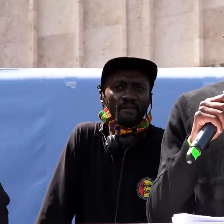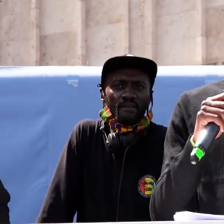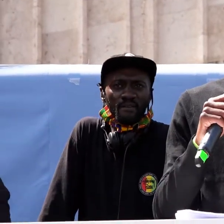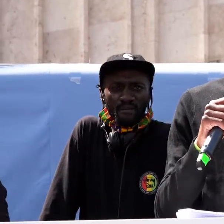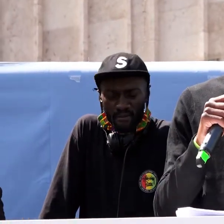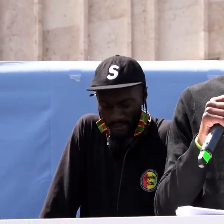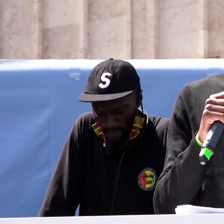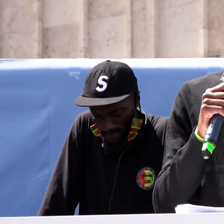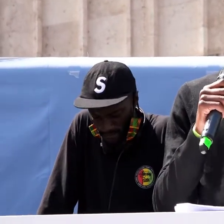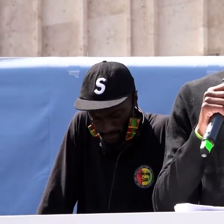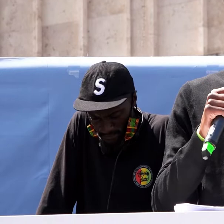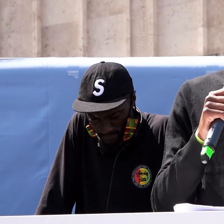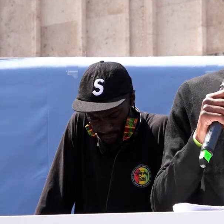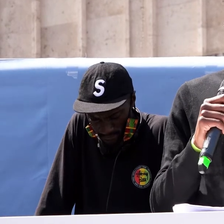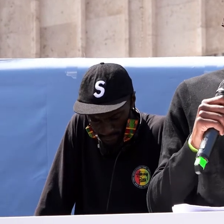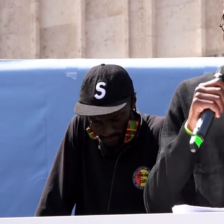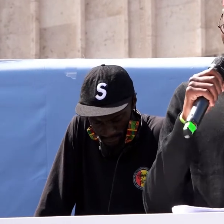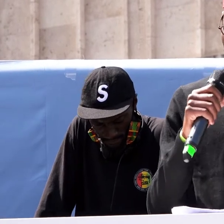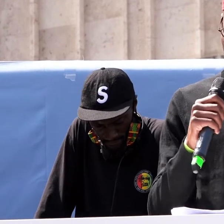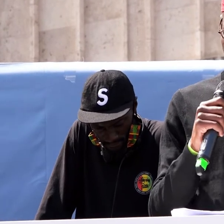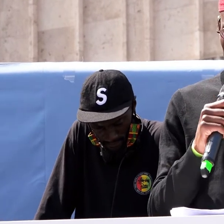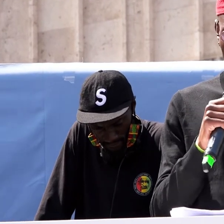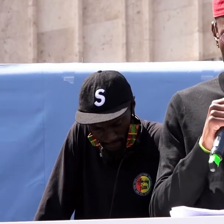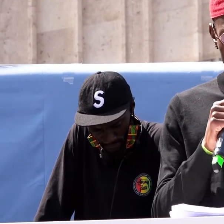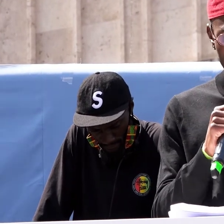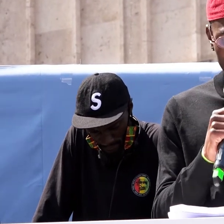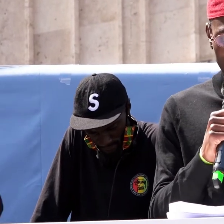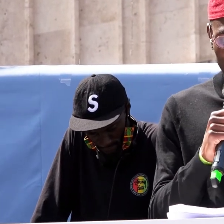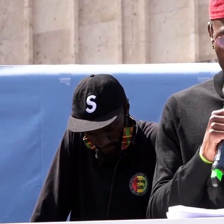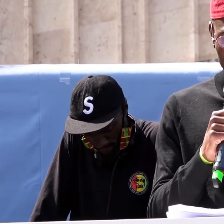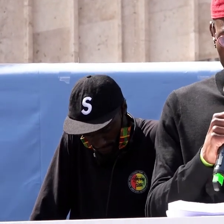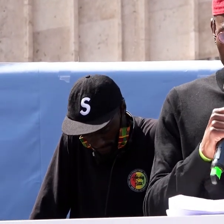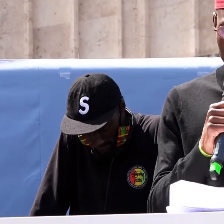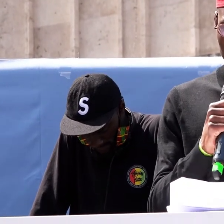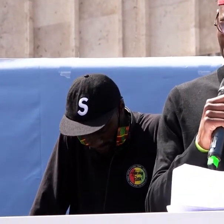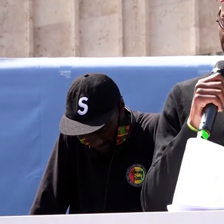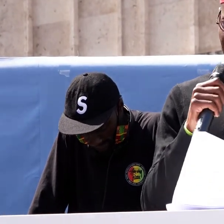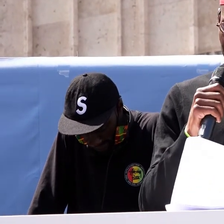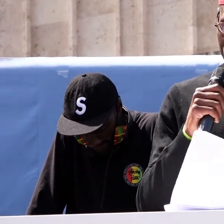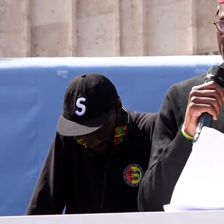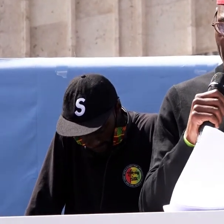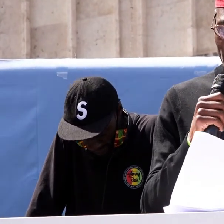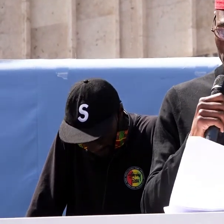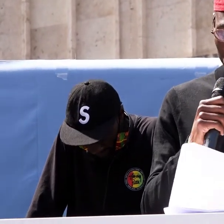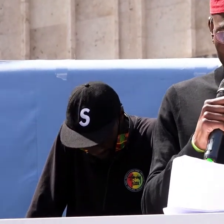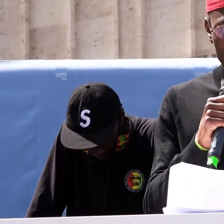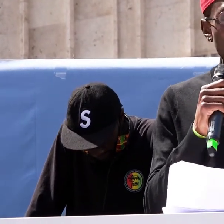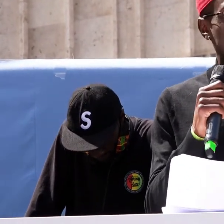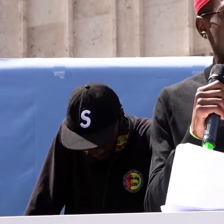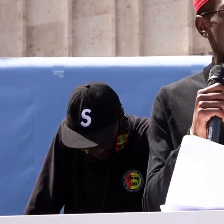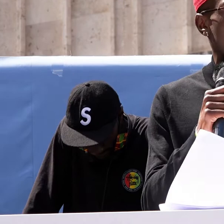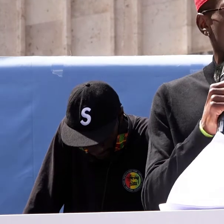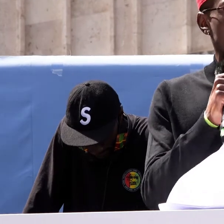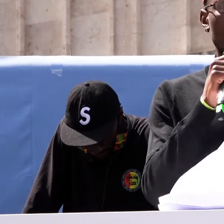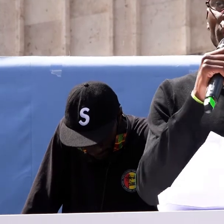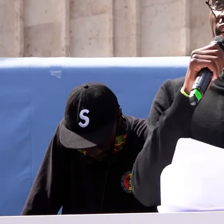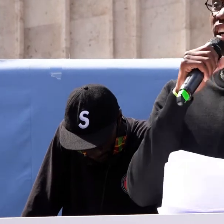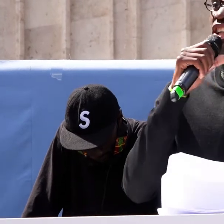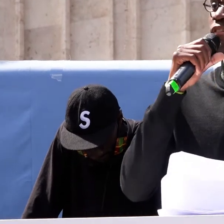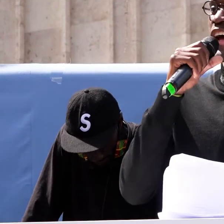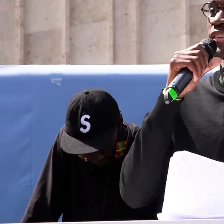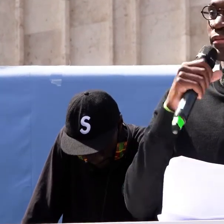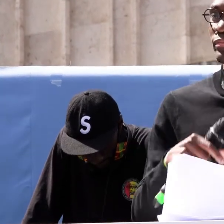Es ist notwendig, dass wir uns als Schwarze noch mehr bemerkbar machen, indem wir unsere Denkweise ändern und aktiver in